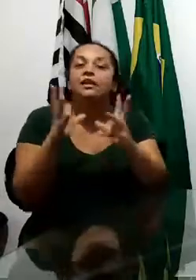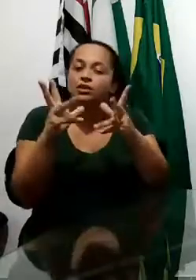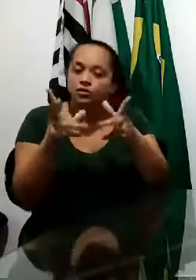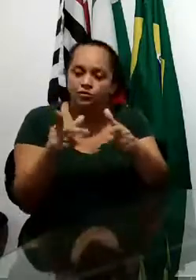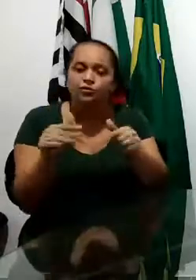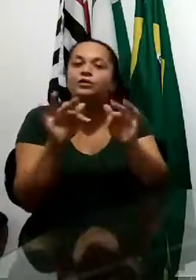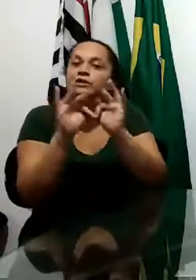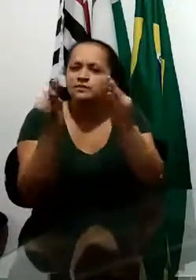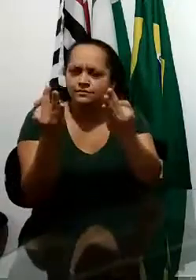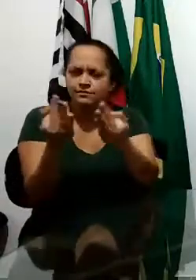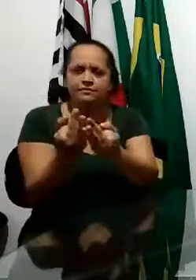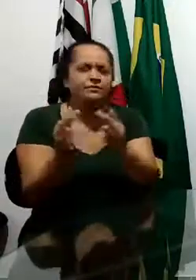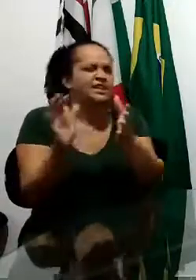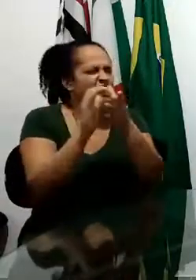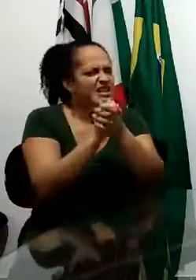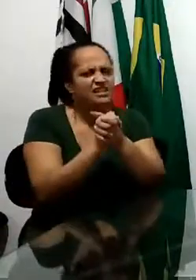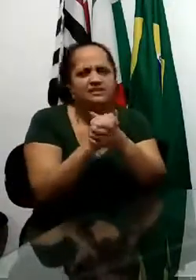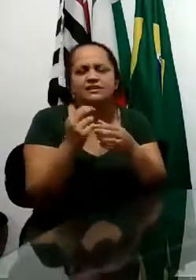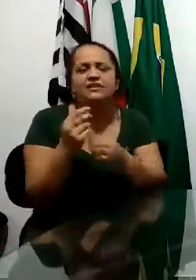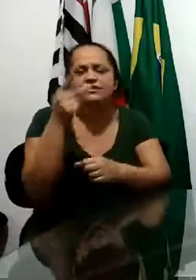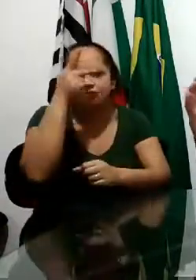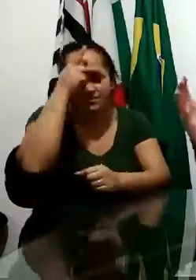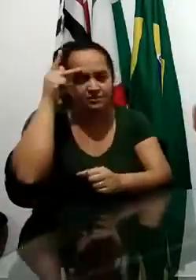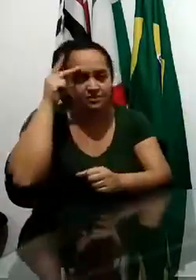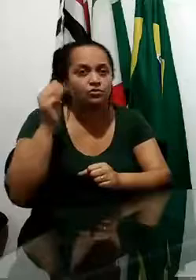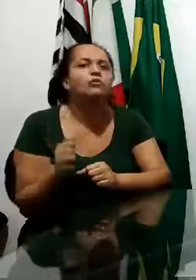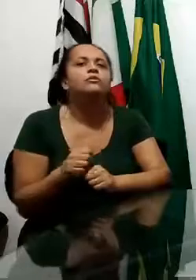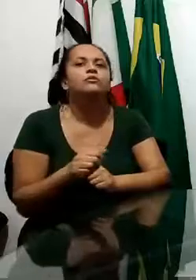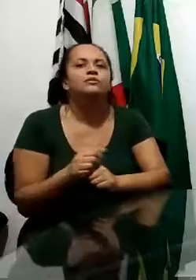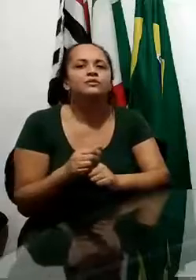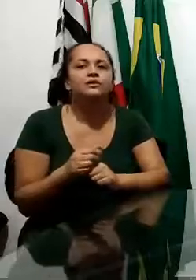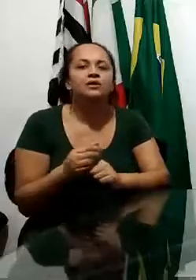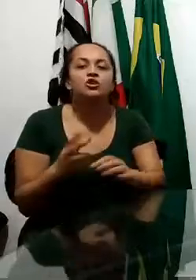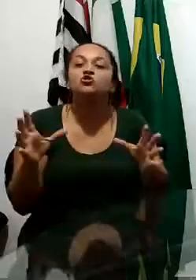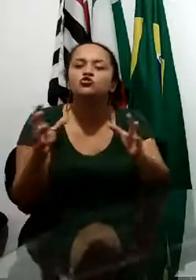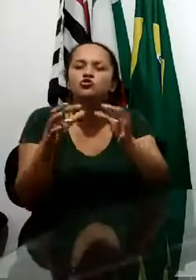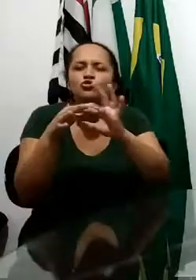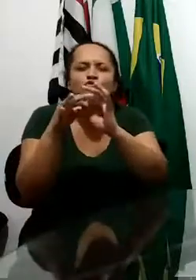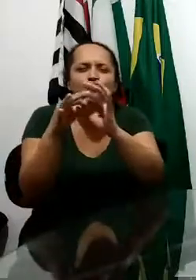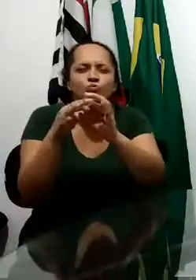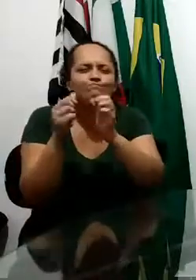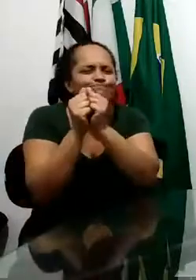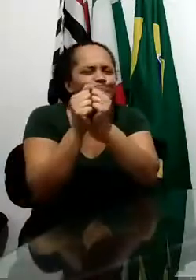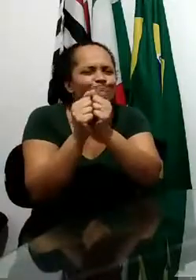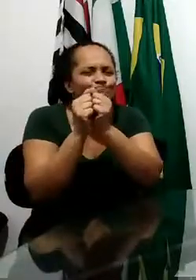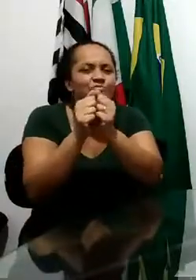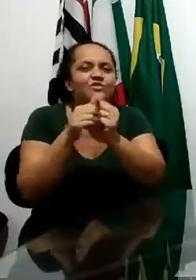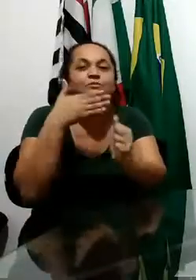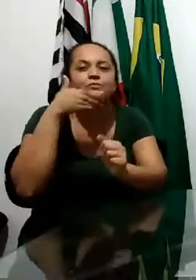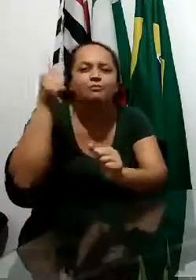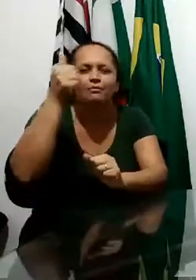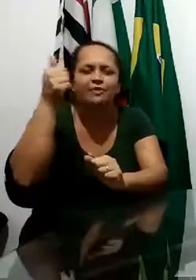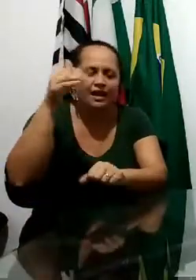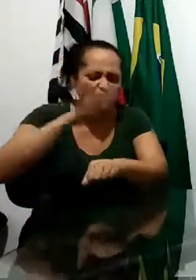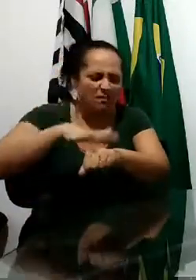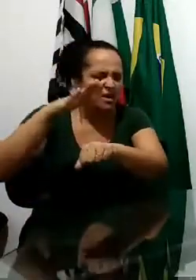as famílias, os casais, os irmãos. Vamos melhorar a nossa coleta de alimento, a